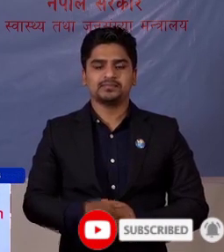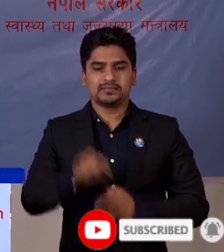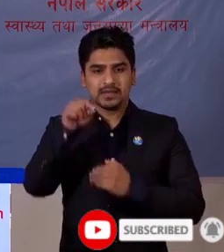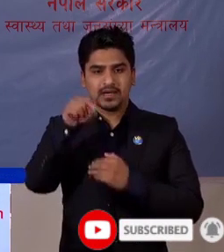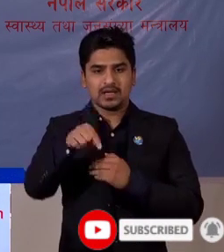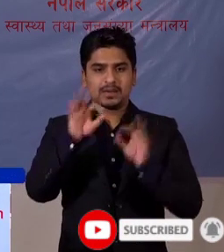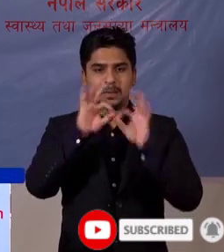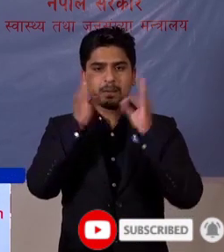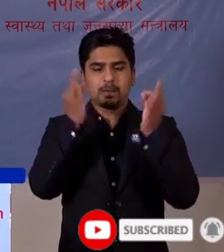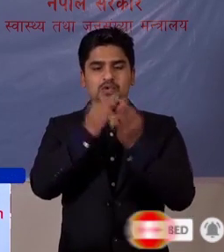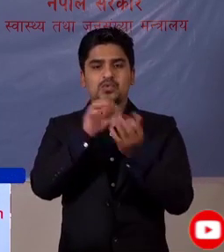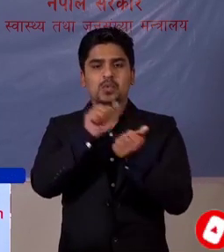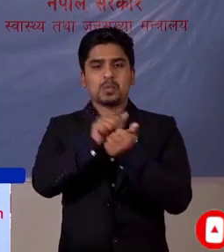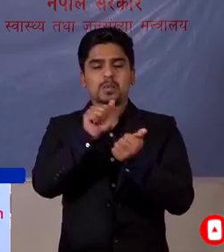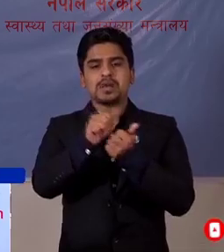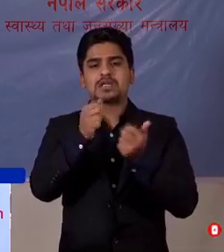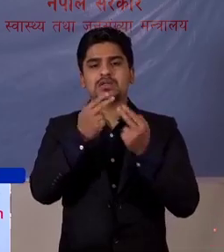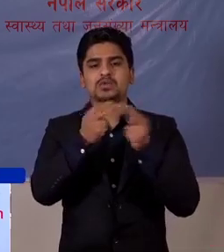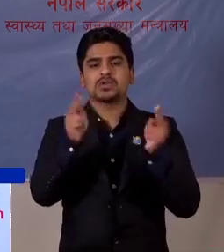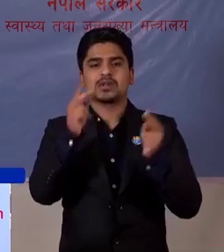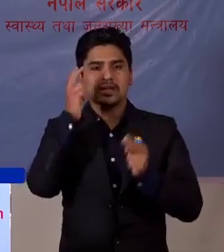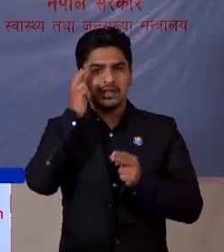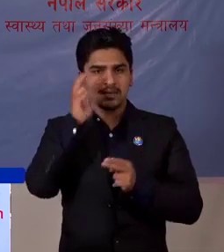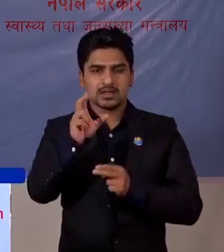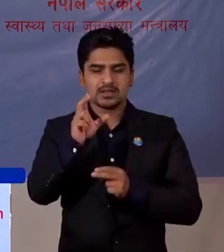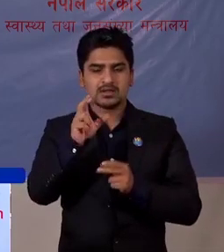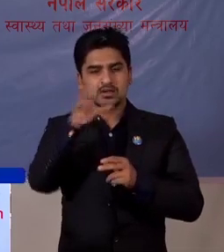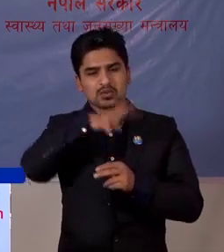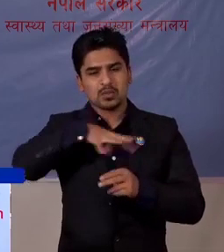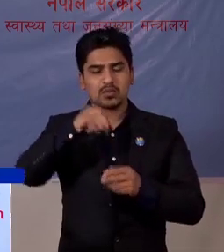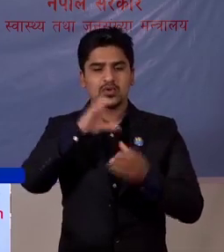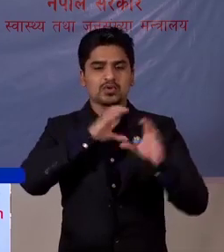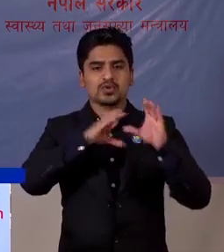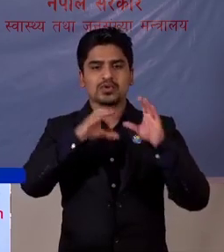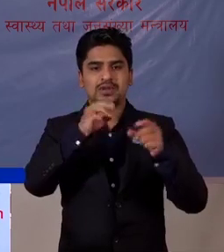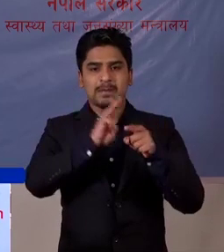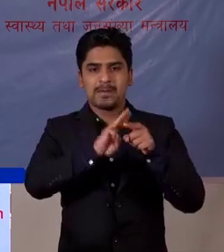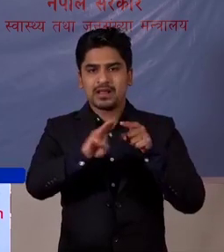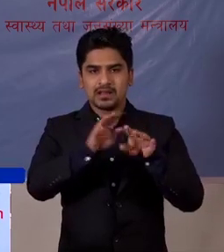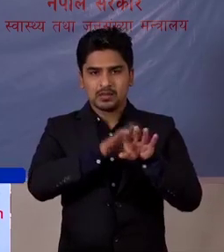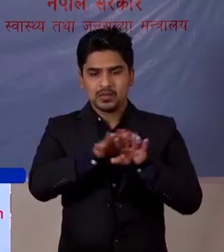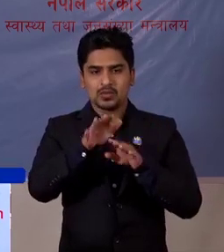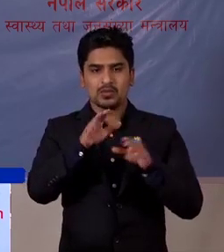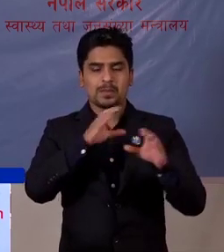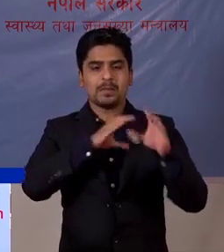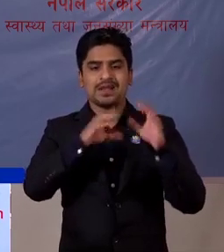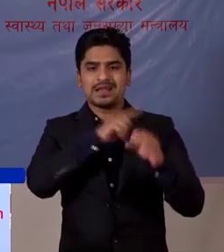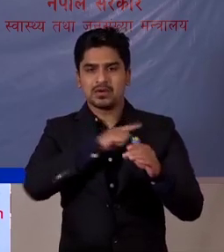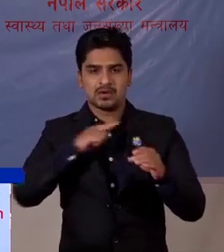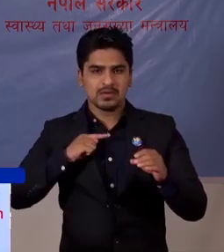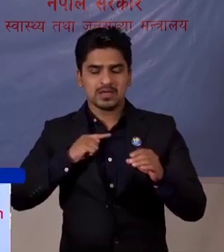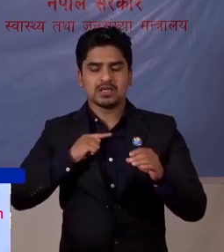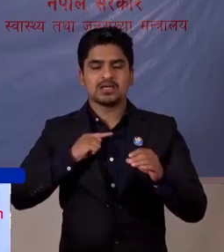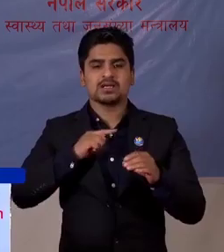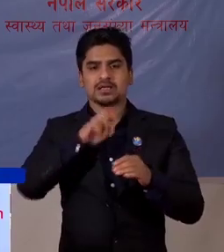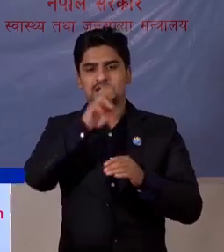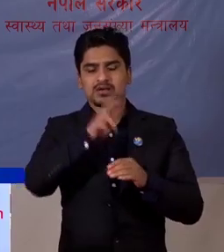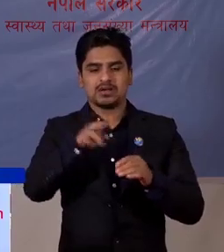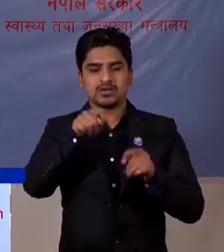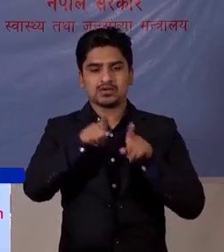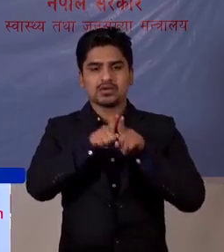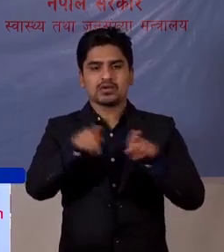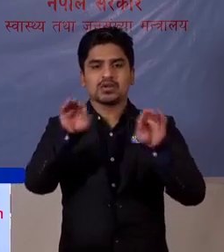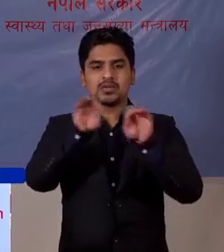आज विश्व प्रेस स्वतन्त्रता दिवस सम्पूर्ण संचार माध्यमहरू मिडियाकर्मीहरू संचारकर्मीहरू र